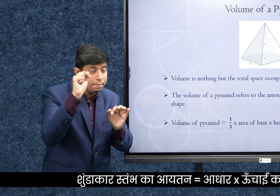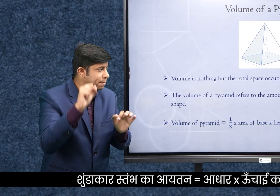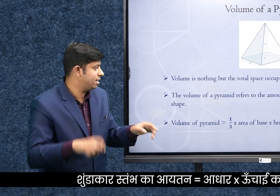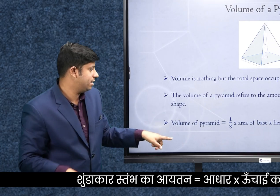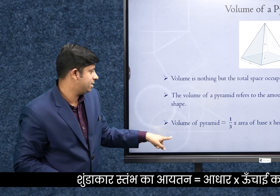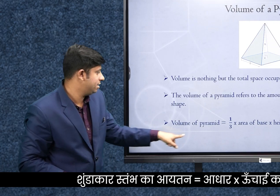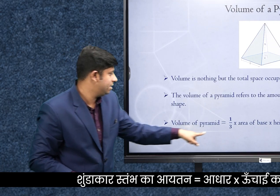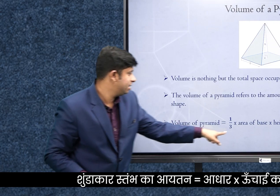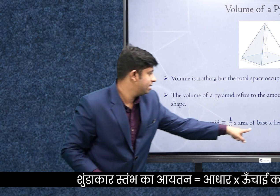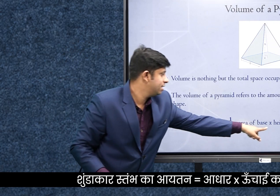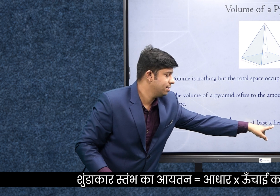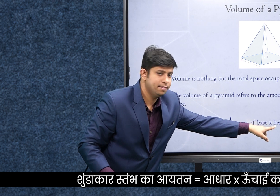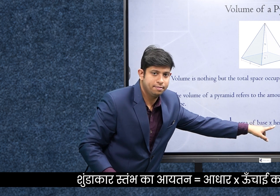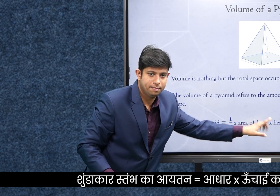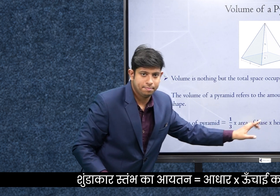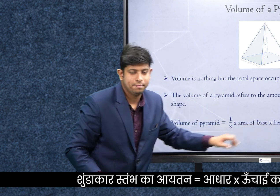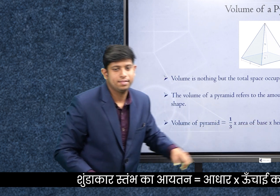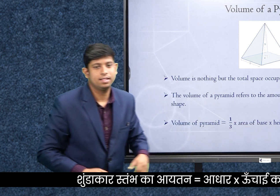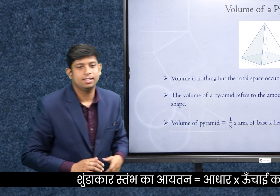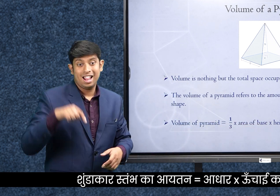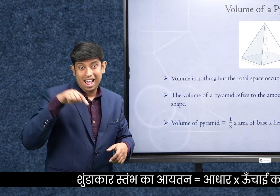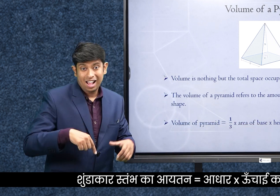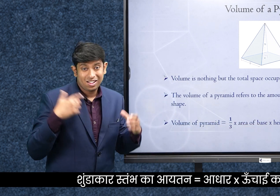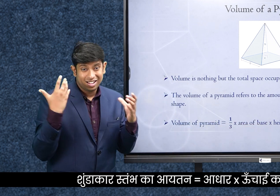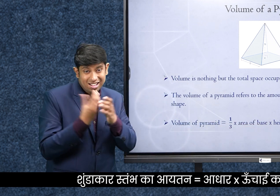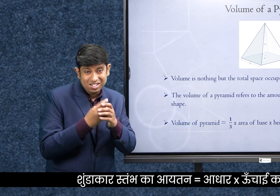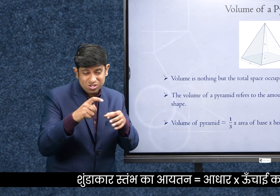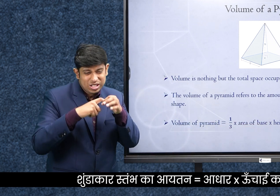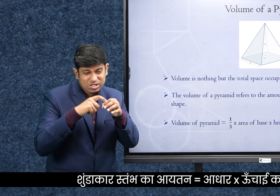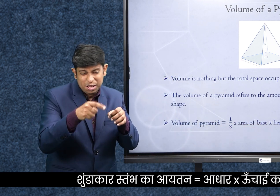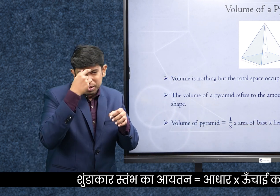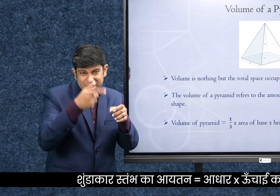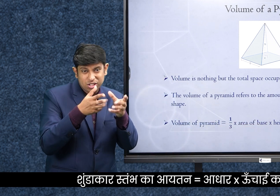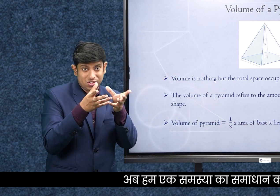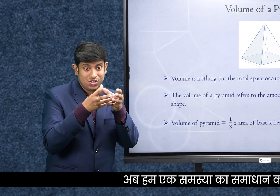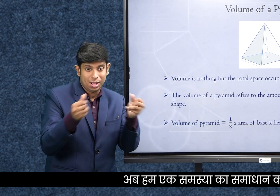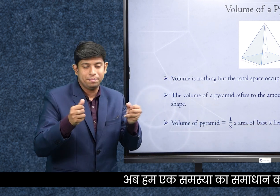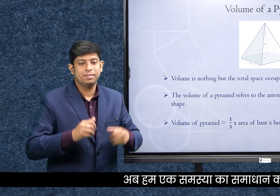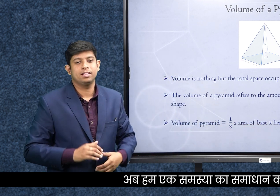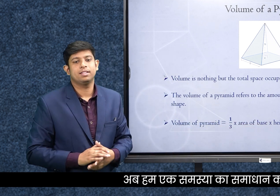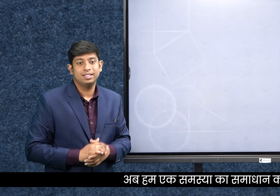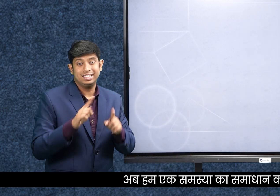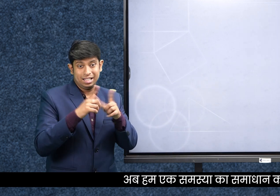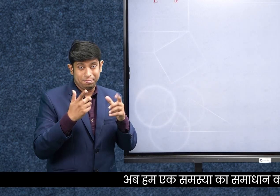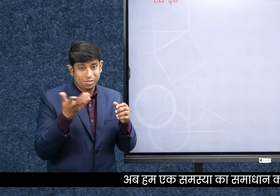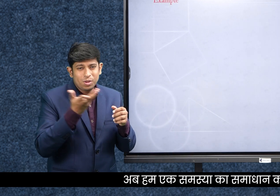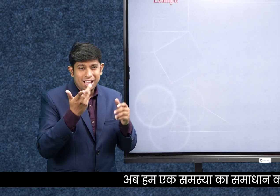शुंडाकार स्तंभ का आयतन इज इक्वल आधार इंटू ऊंचाई का 1/3 इंटू क्षेत्रफल। अब हम एक समस्या का समाधान